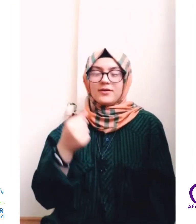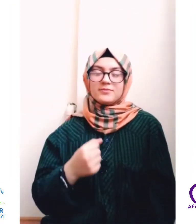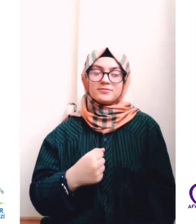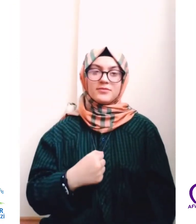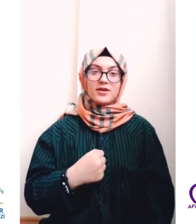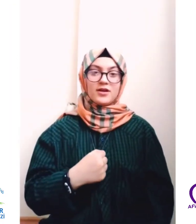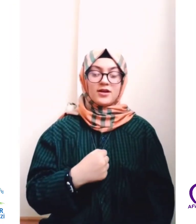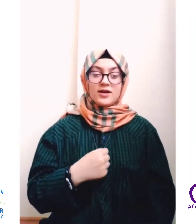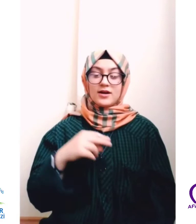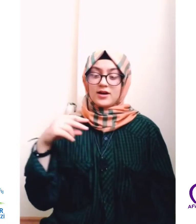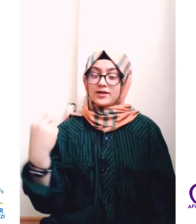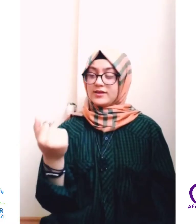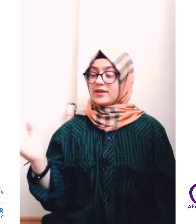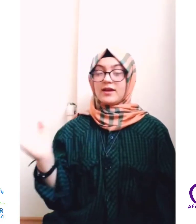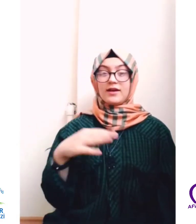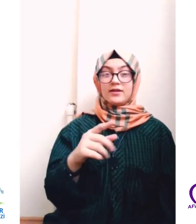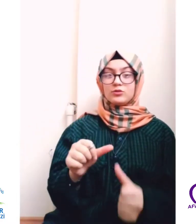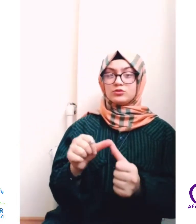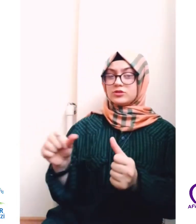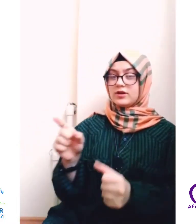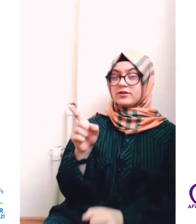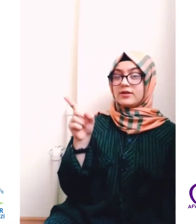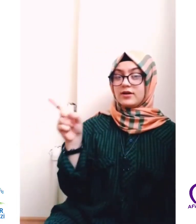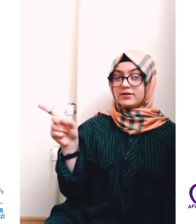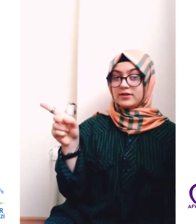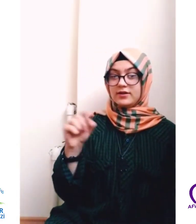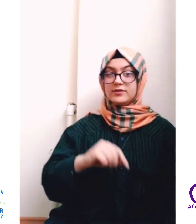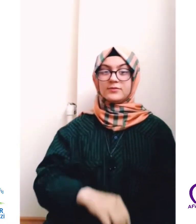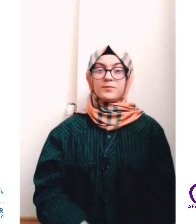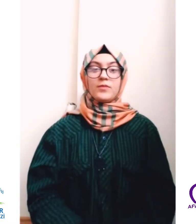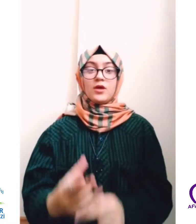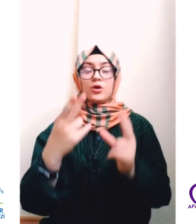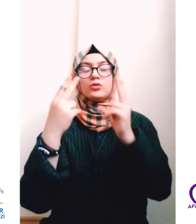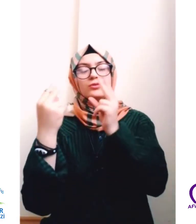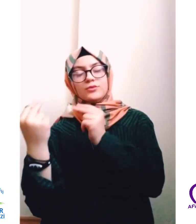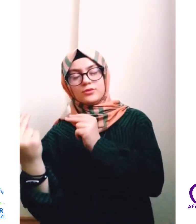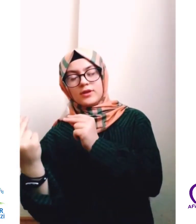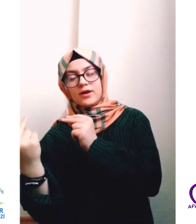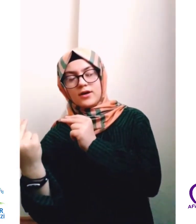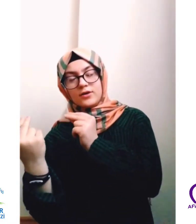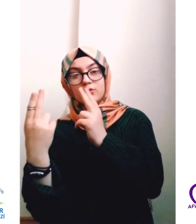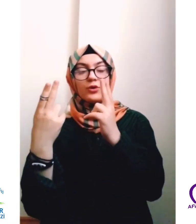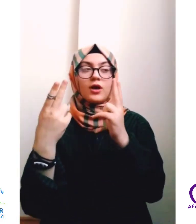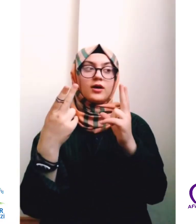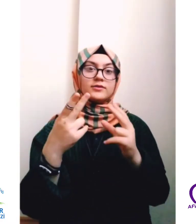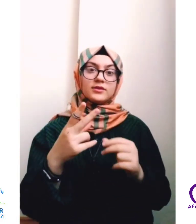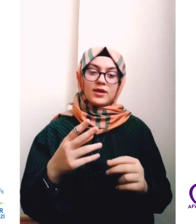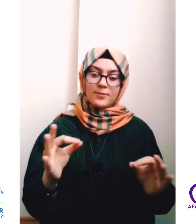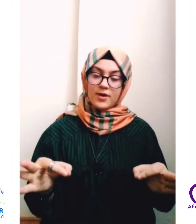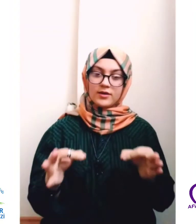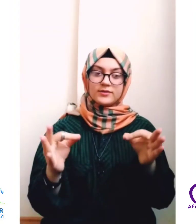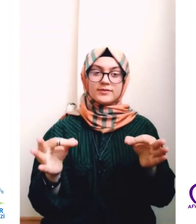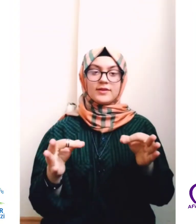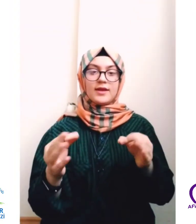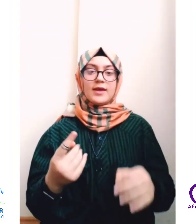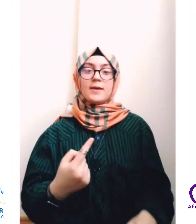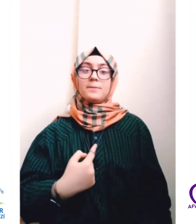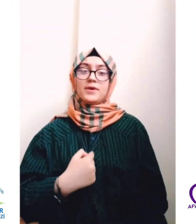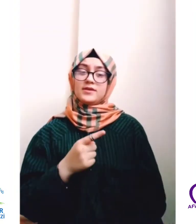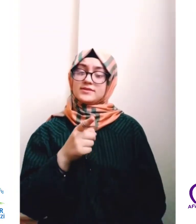Babam, hadi gel uzaklardan. Uyu da uyan hemen. Beni